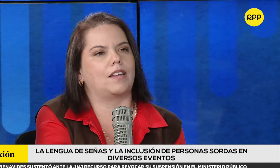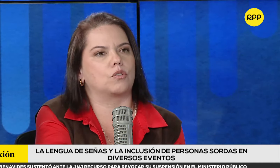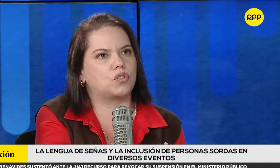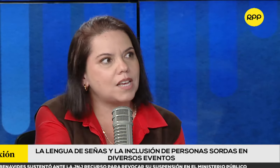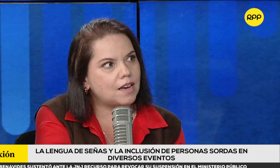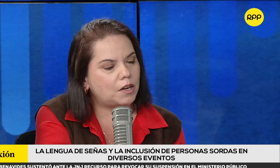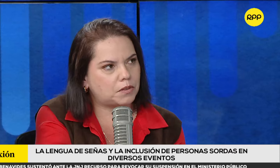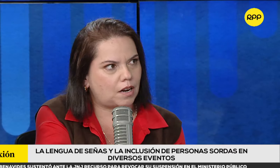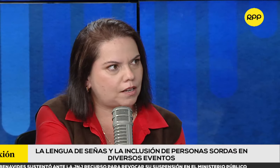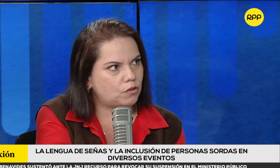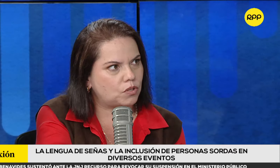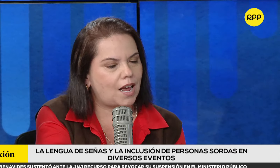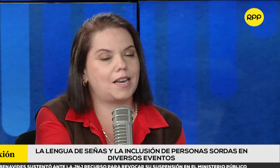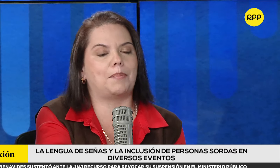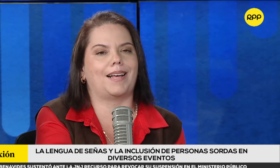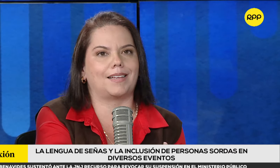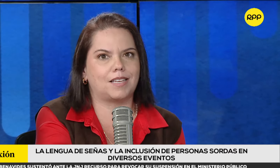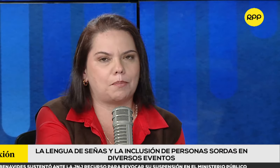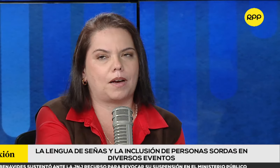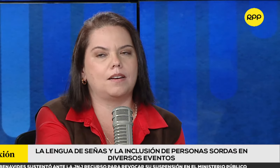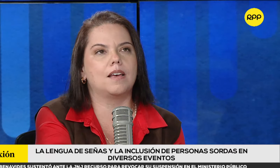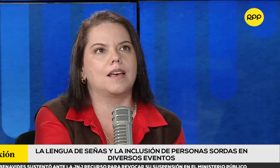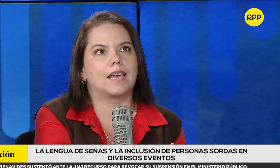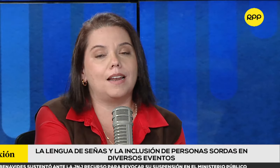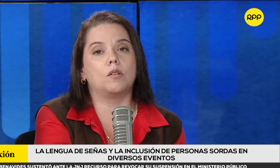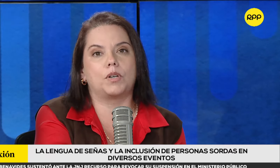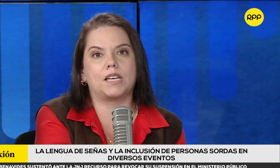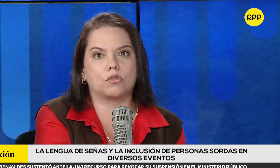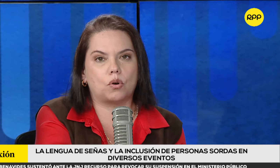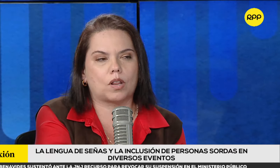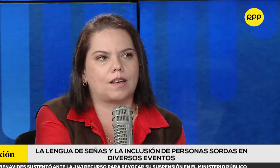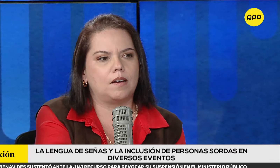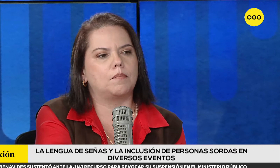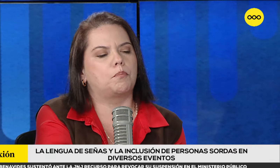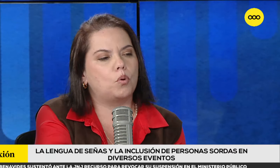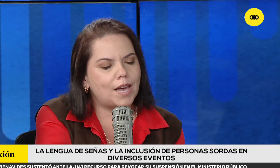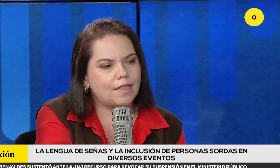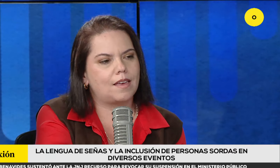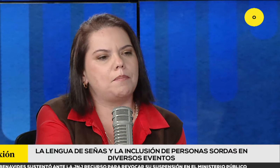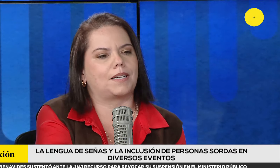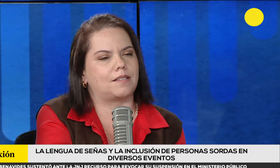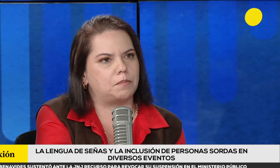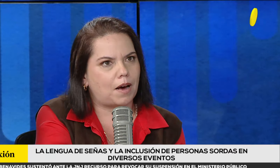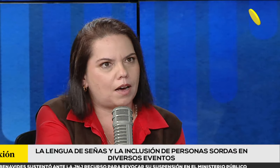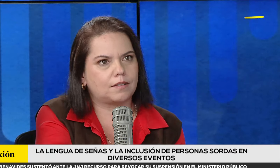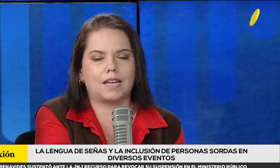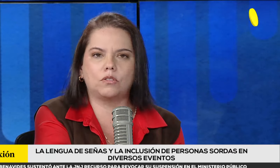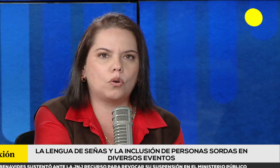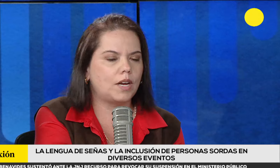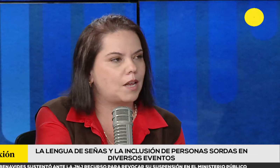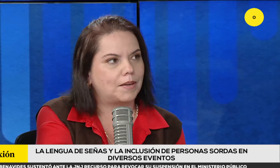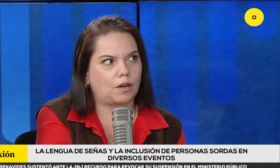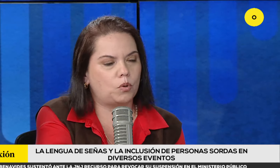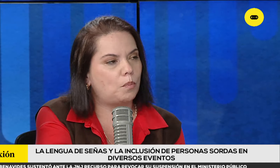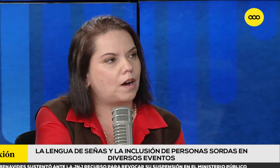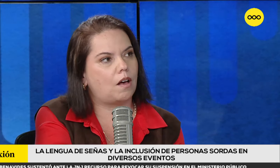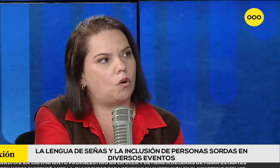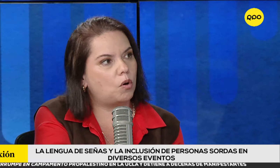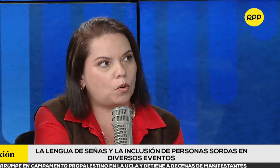que nos siga en nuestras redes sociales para que sepan que la comunidad sorda puede participar tanto en espectáculos pagados como